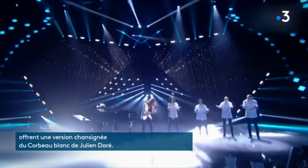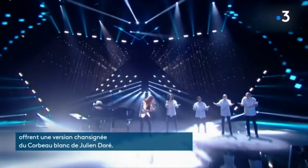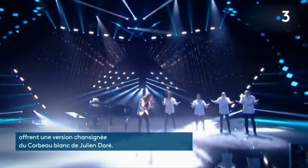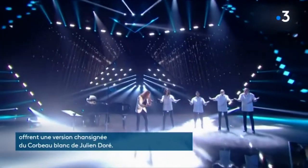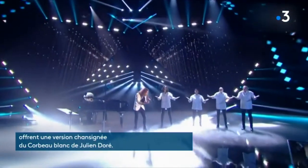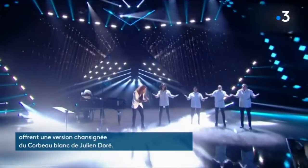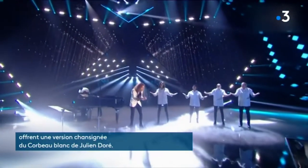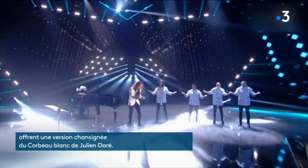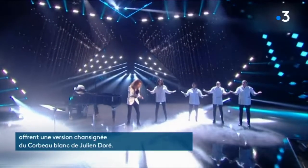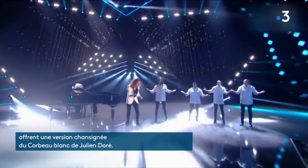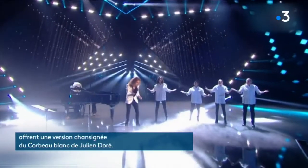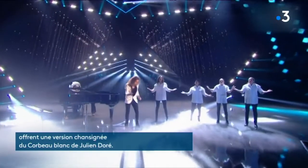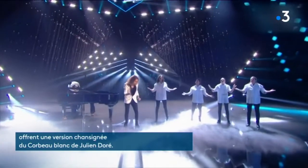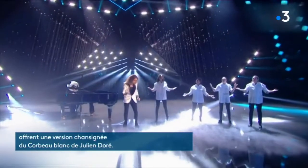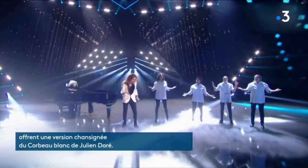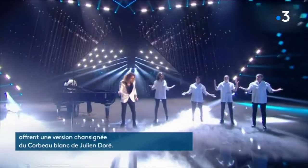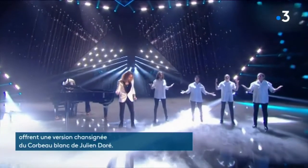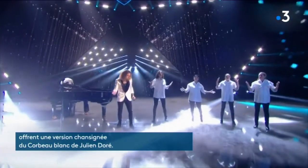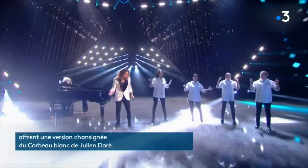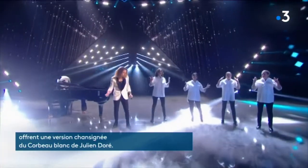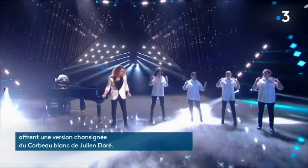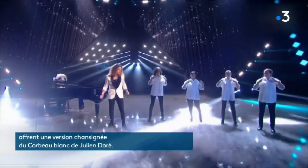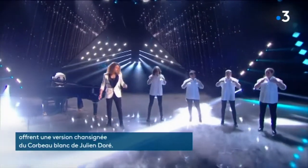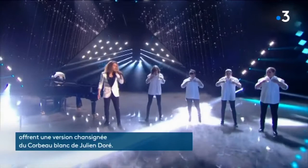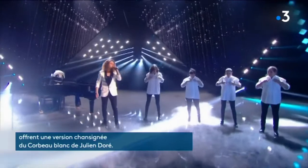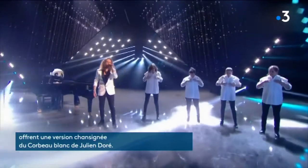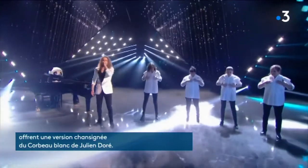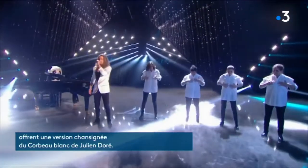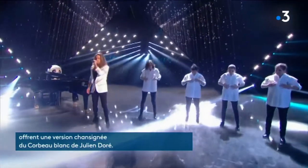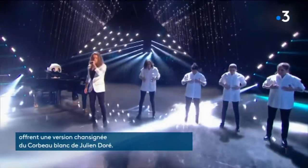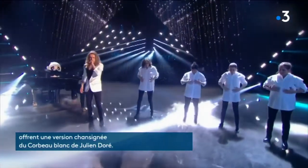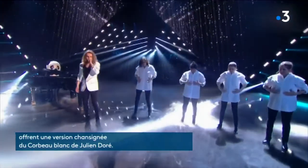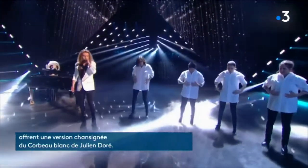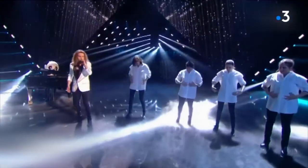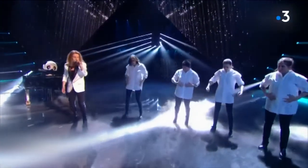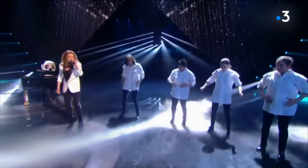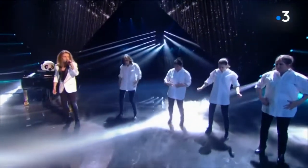une version chansignée du Corbeau blanc de Julien Doré. Je suis devenu corbeau blanc.